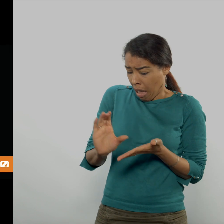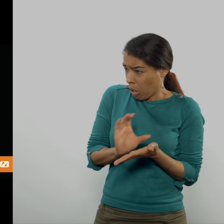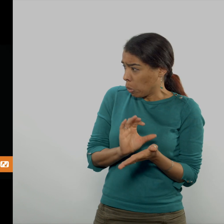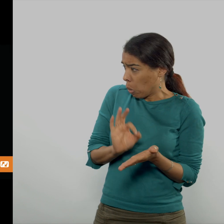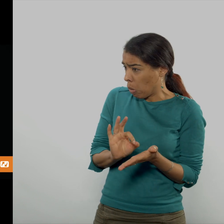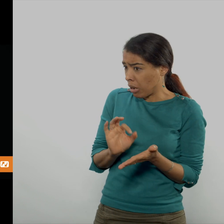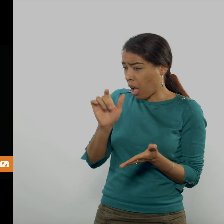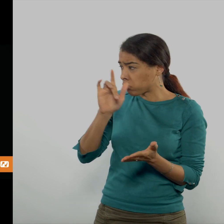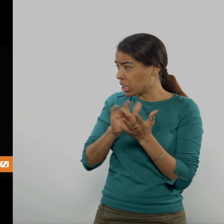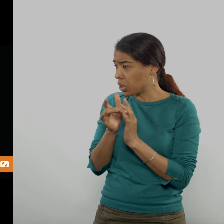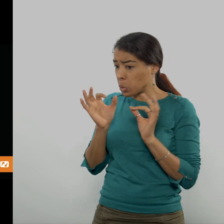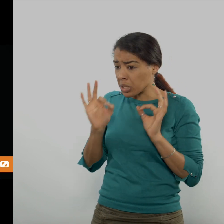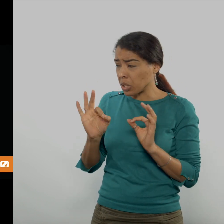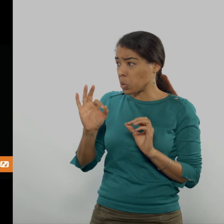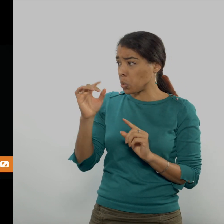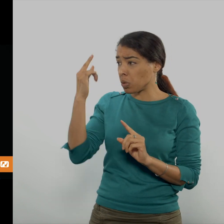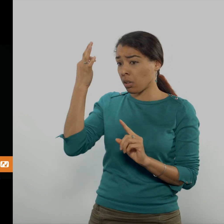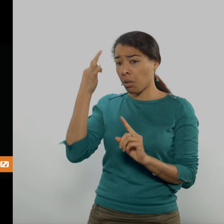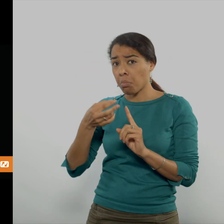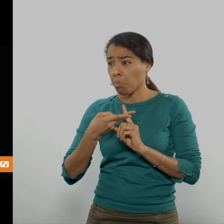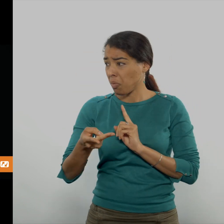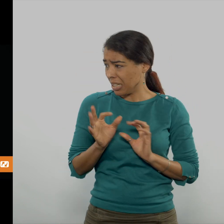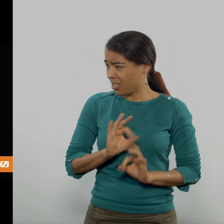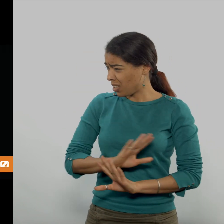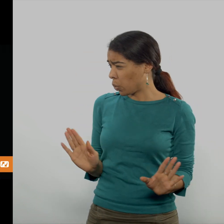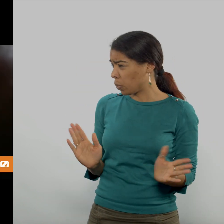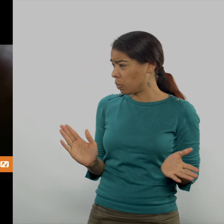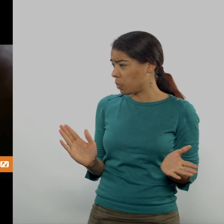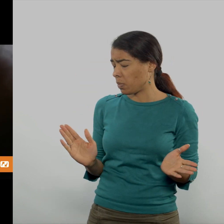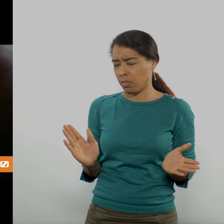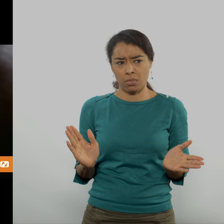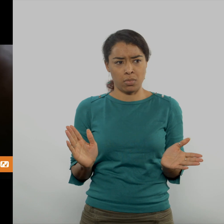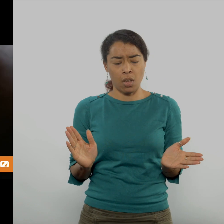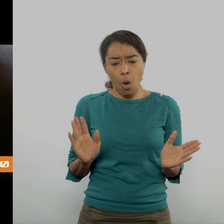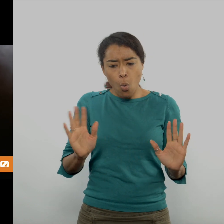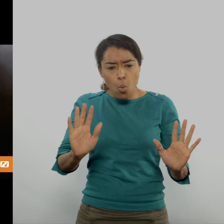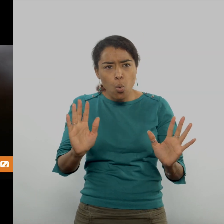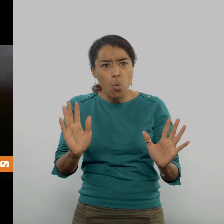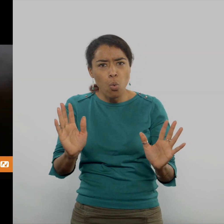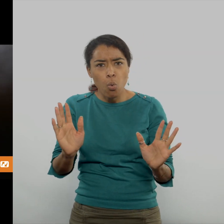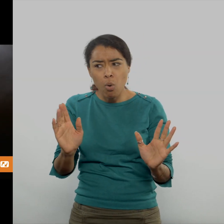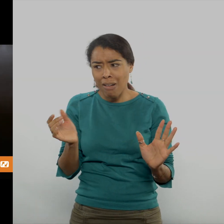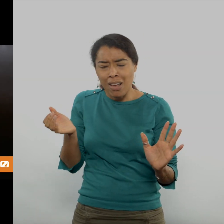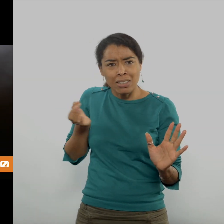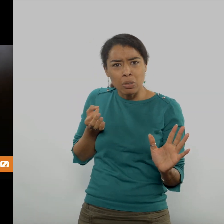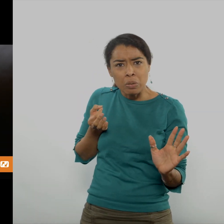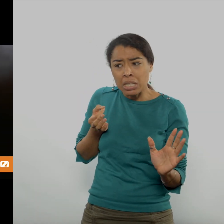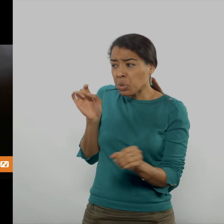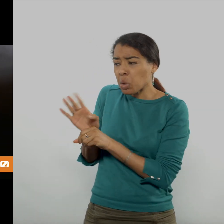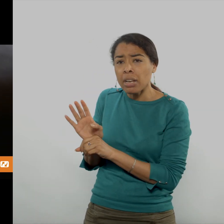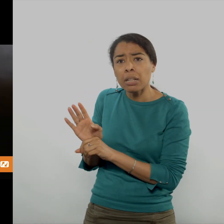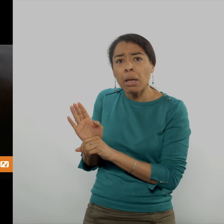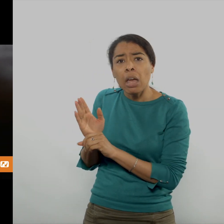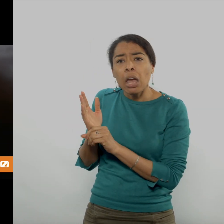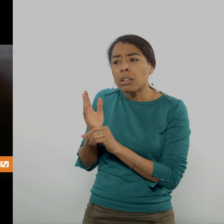je me suis dit, écoute, dans le Coran, Jésus n'est qu'un prophète, et ça s'arrête là. À partir de là, je me suis dit, mais Mangué, tu te rends compte que tu es en train de renier quelque chose